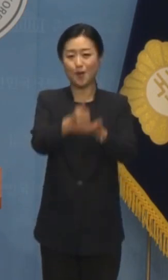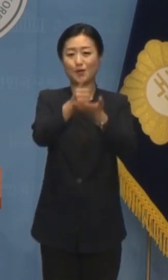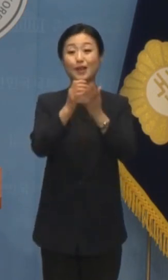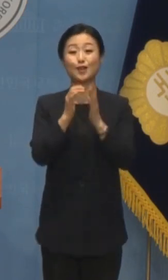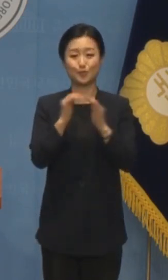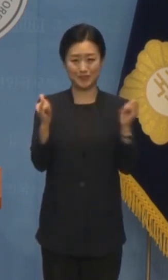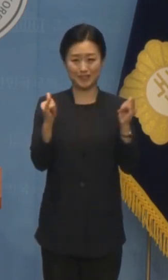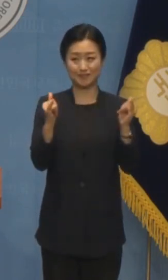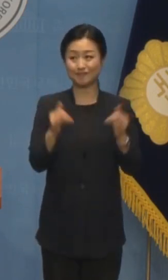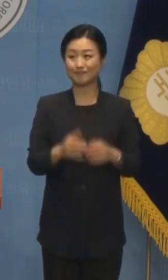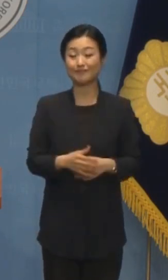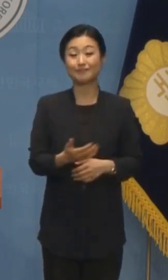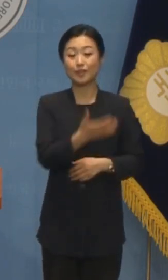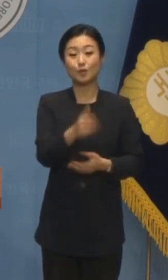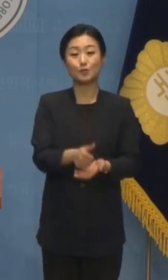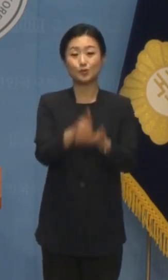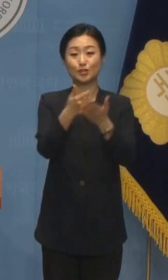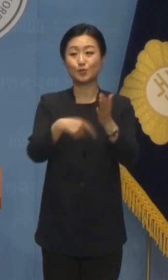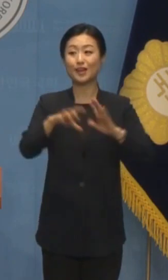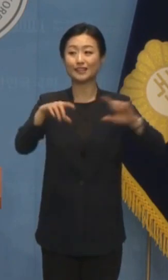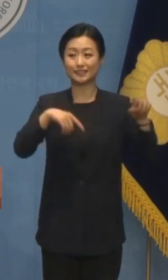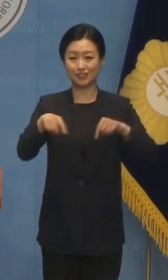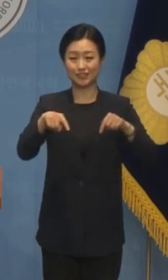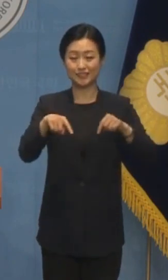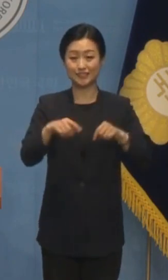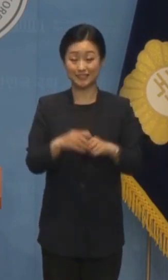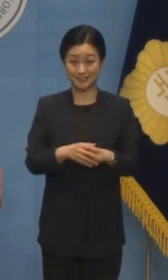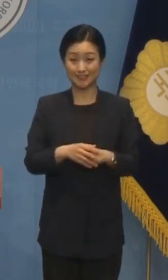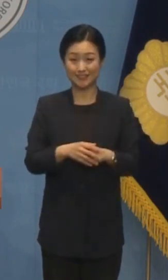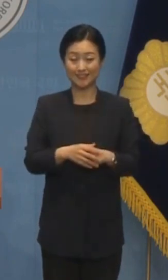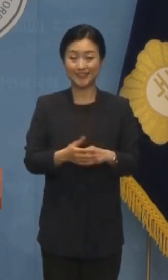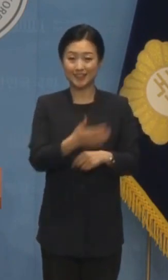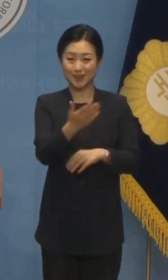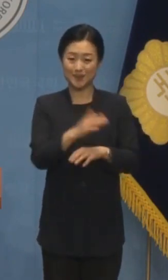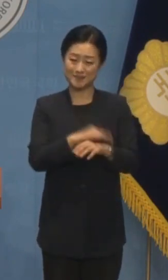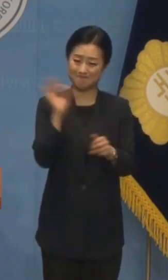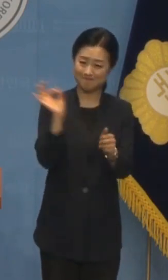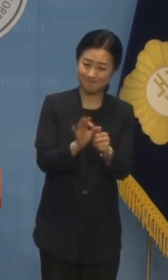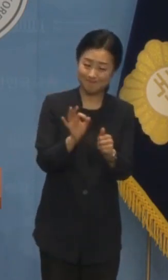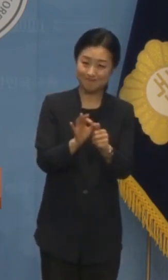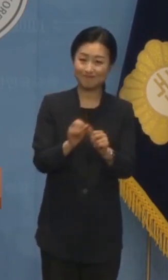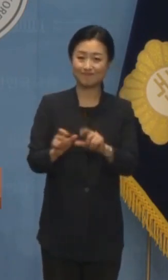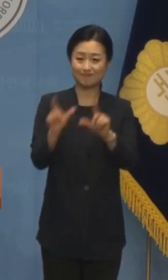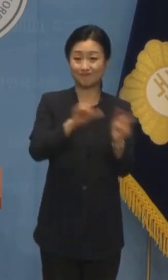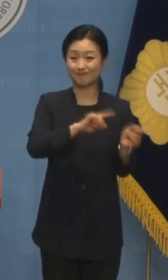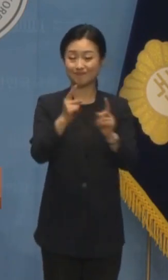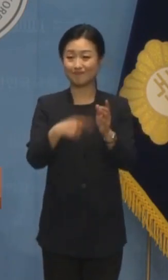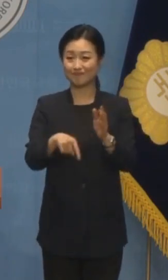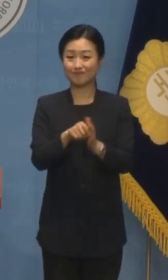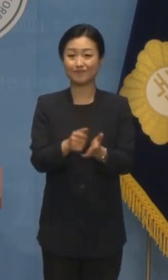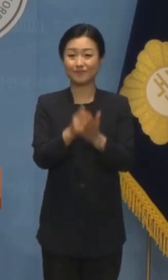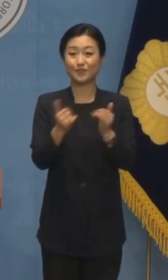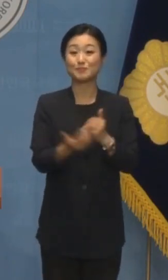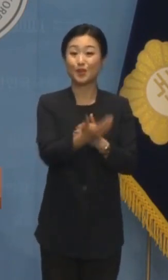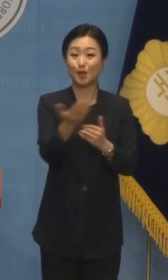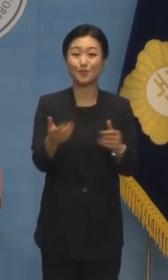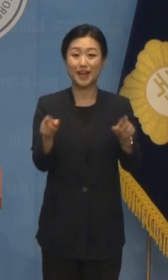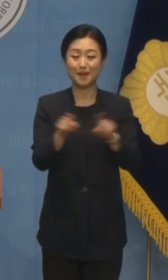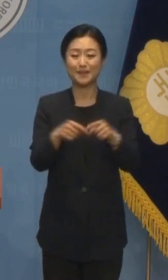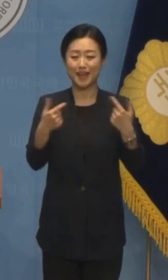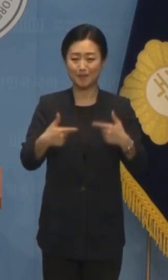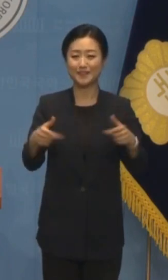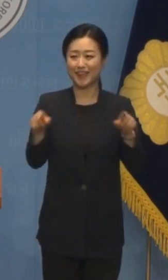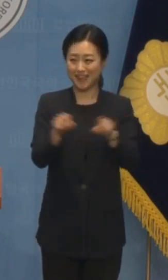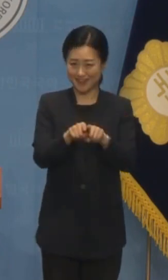때문입니다. 국민의 존엄을 위한 정치, 그리고 살림살이 좀 나아지게 만드는 정치를 위해서 존경하는 국민 여러분들과 늘